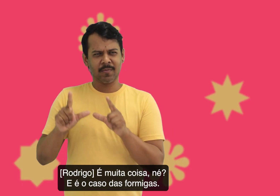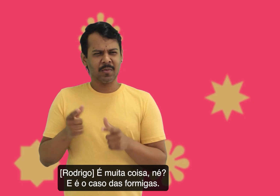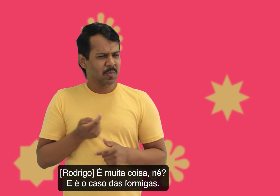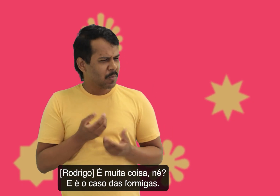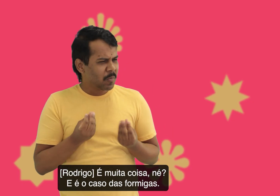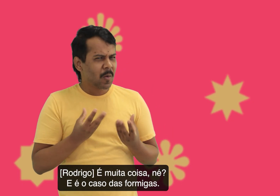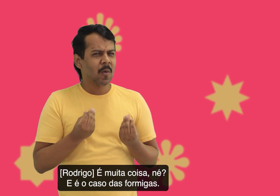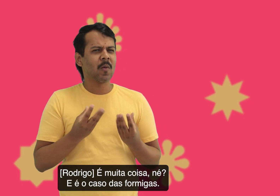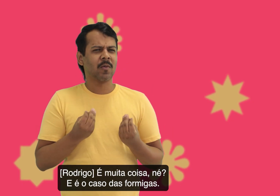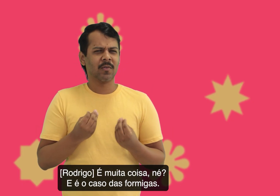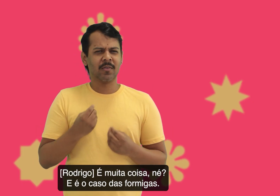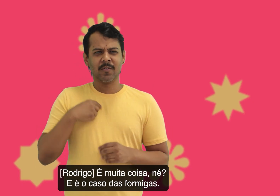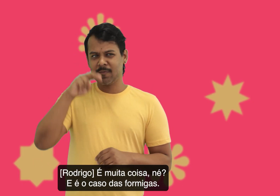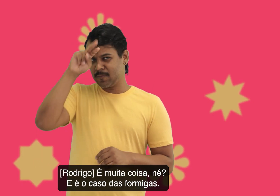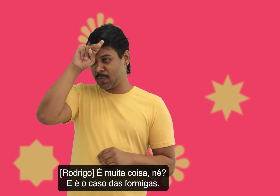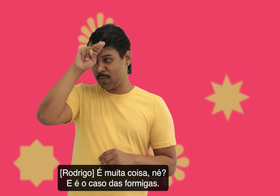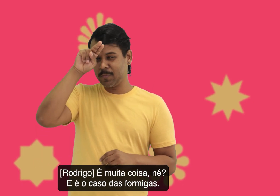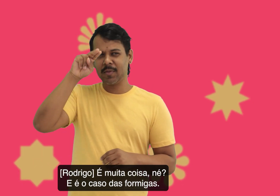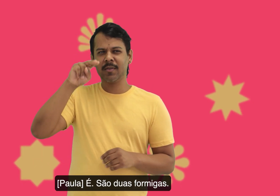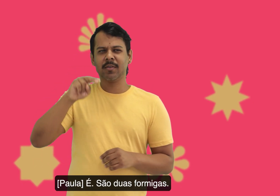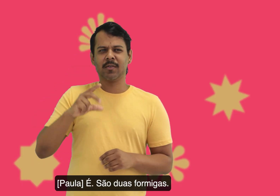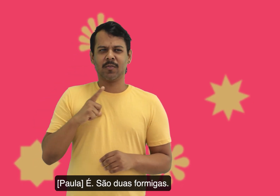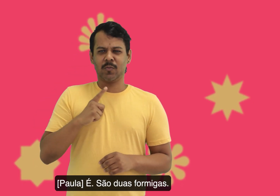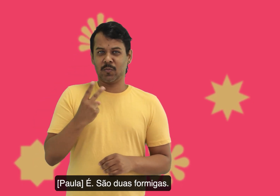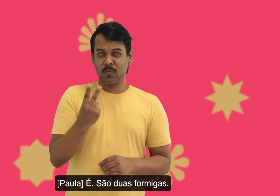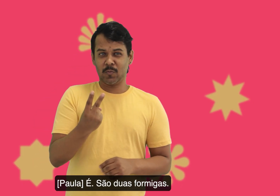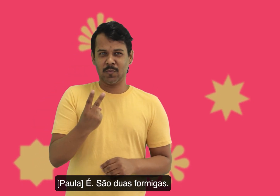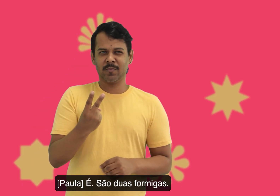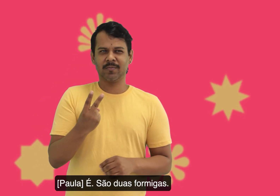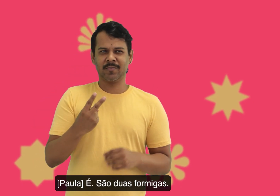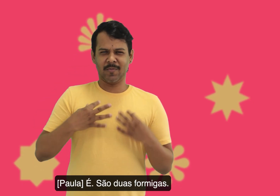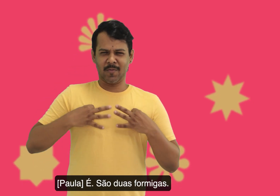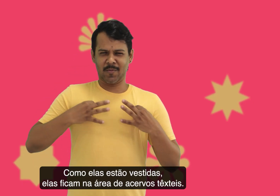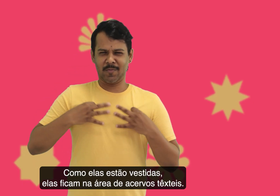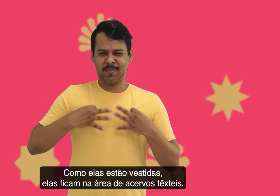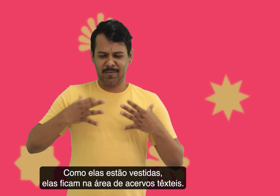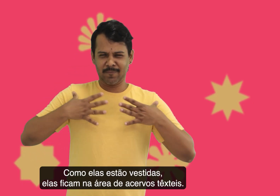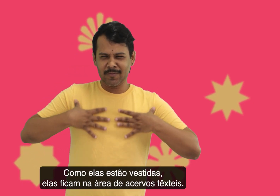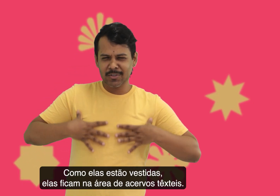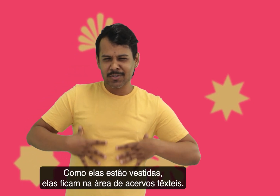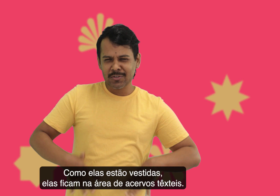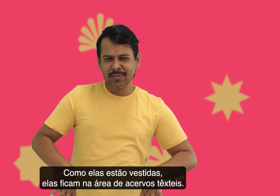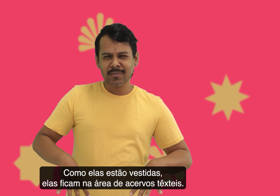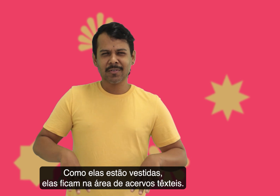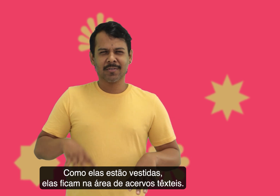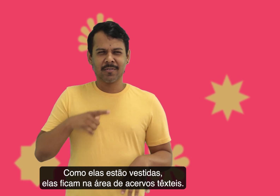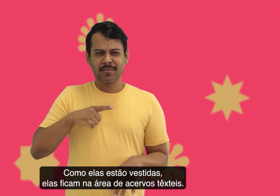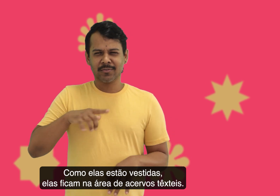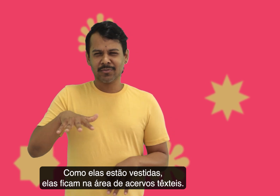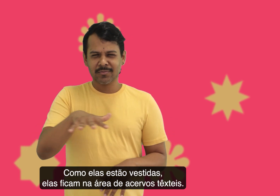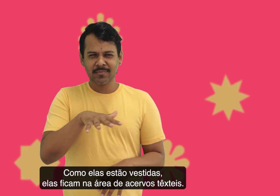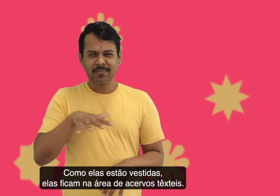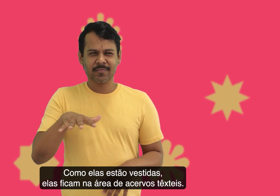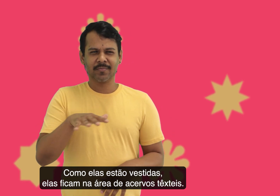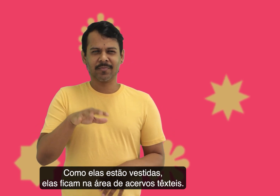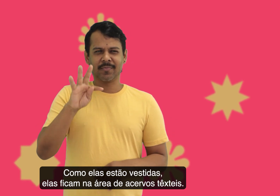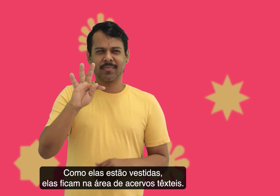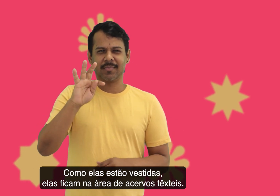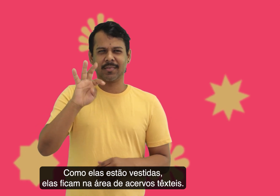muita coisa, né? E é o caso das formigas. São 2 formigas. Como elas estão vestidas, elas ficam na área de